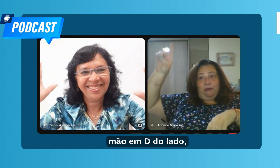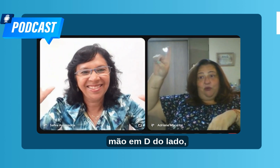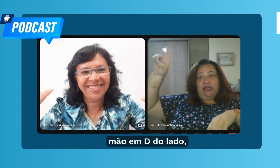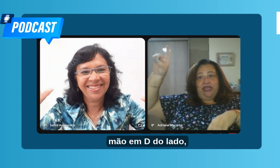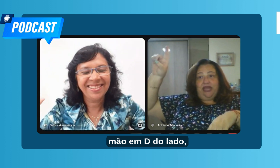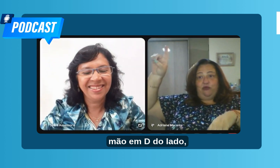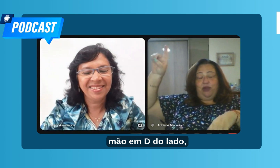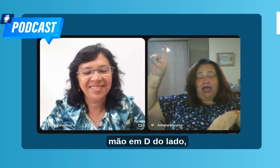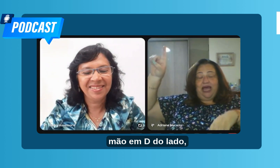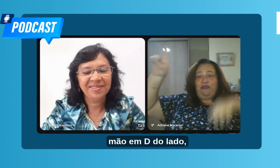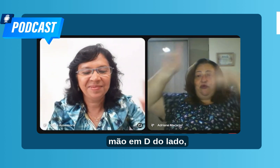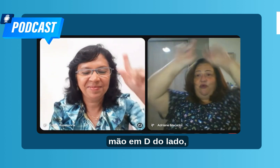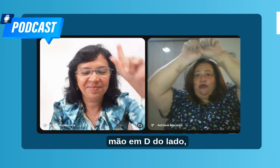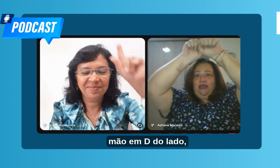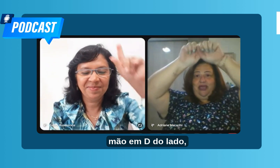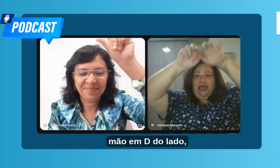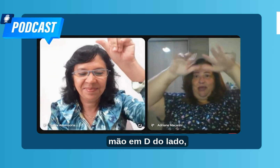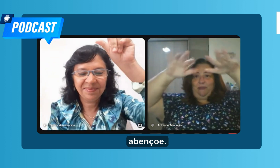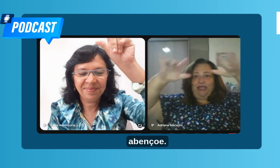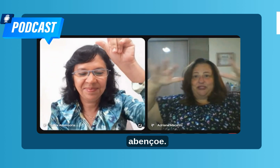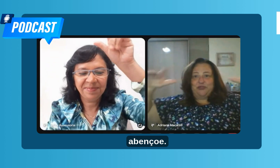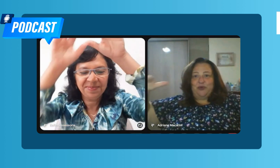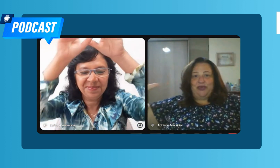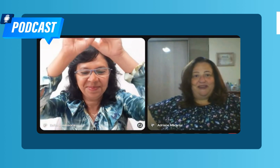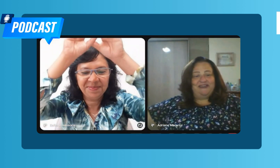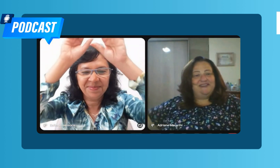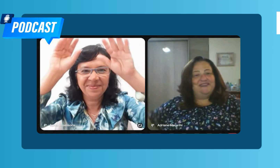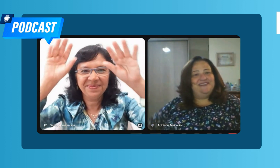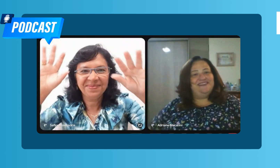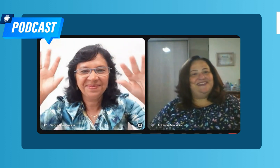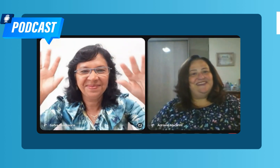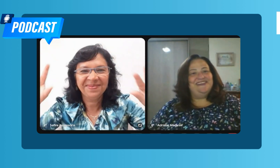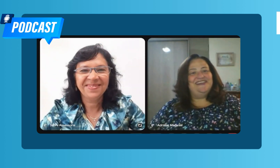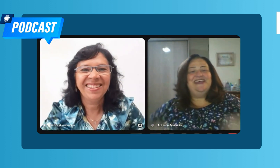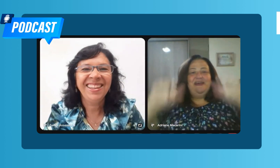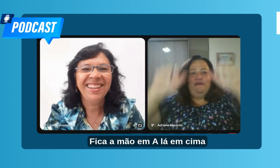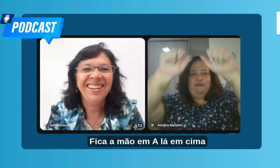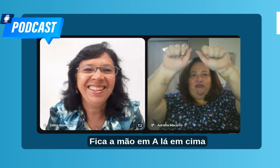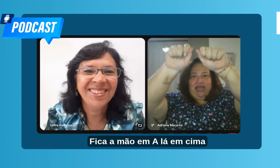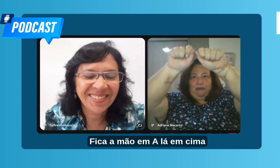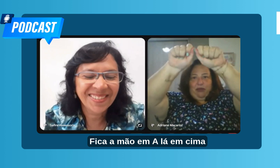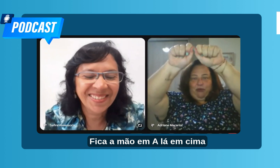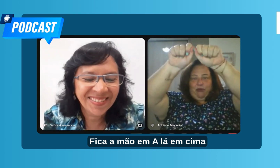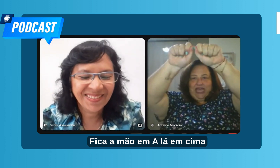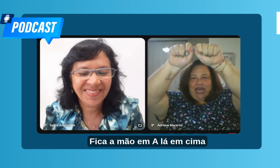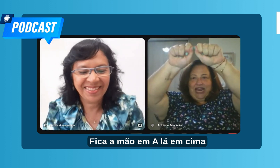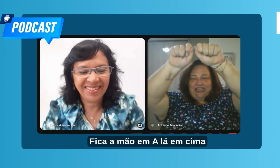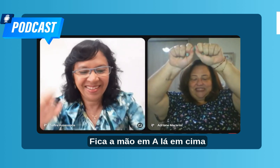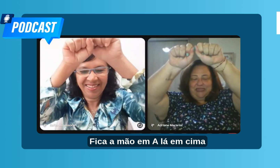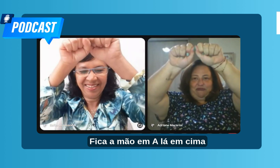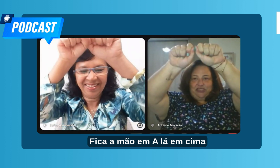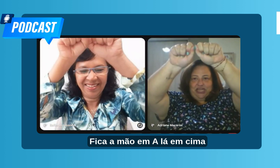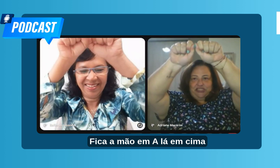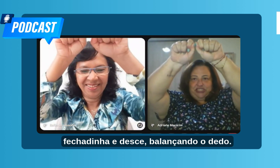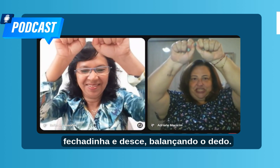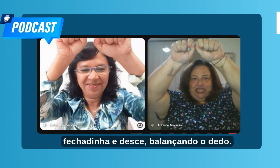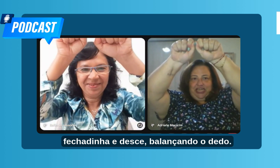em D do lado, abençoe. Que E lindo. fica a mão em A lá em cima fechadinha